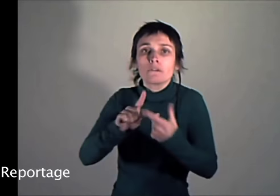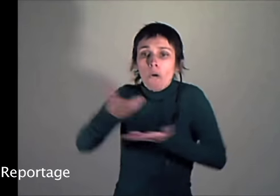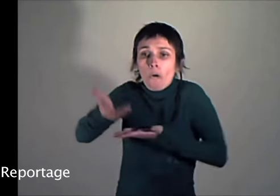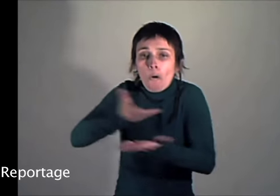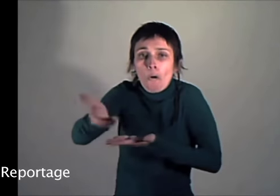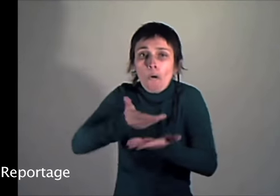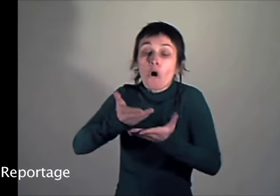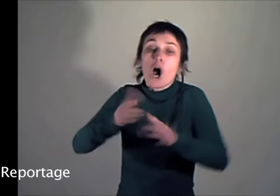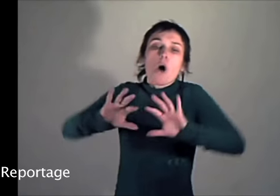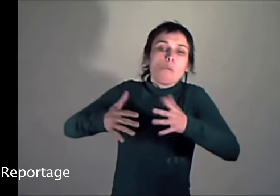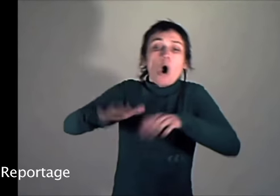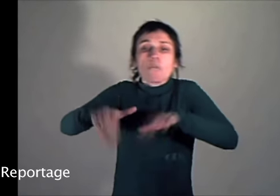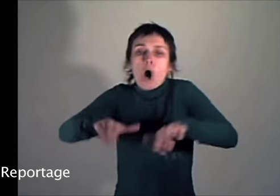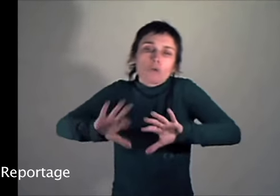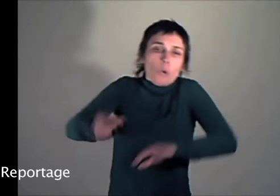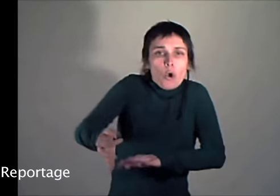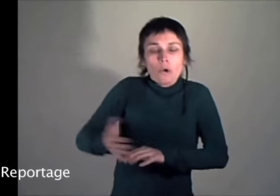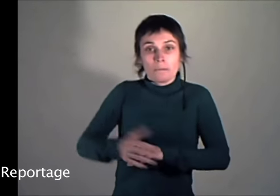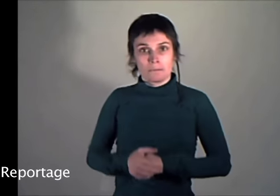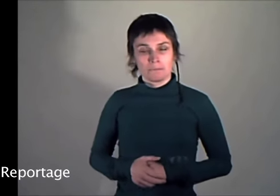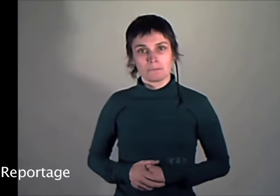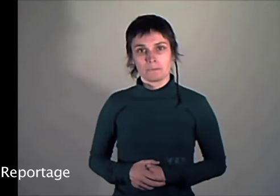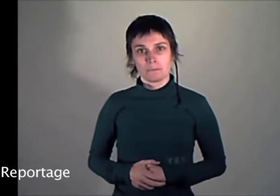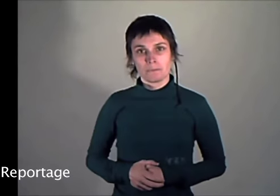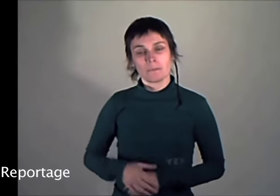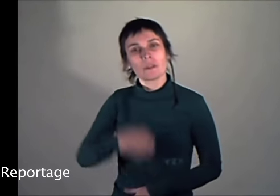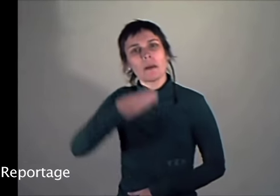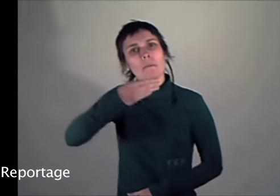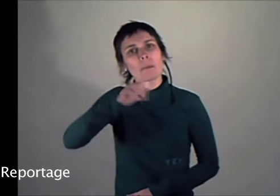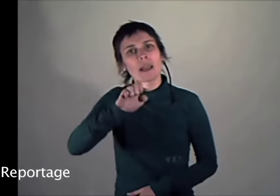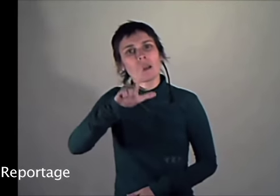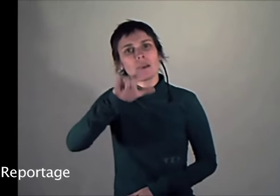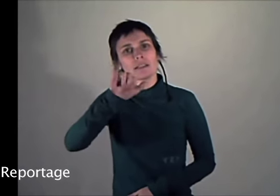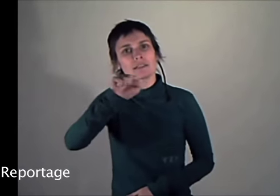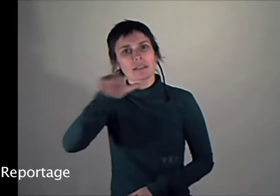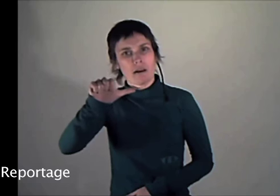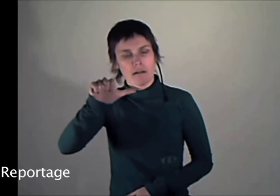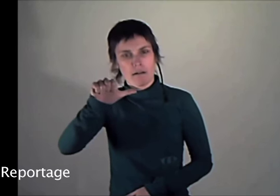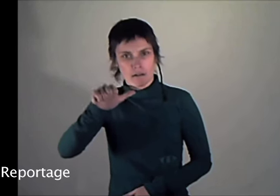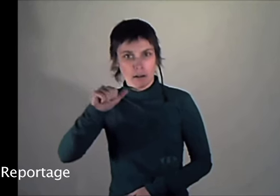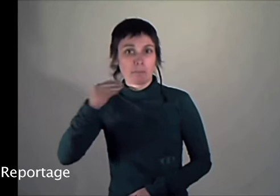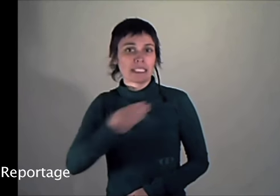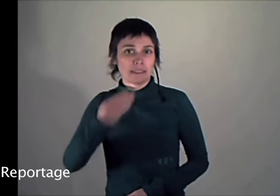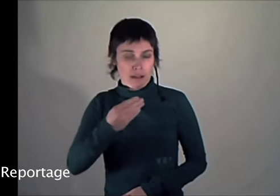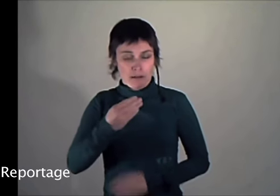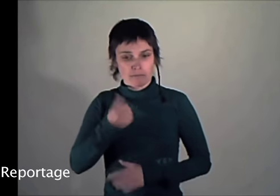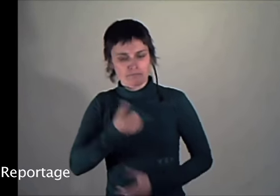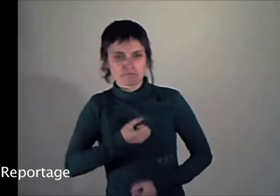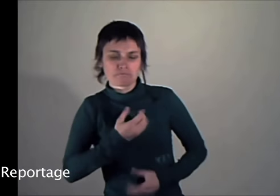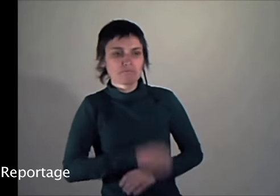pas conscience d'utiliser une langue. Pour eux, c'est pour la communication, c'est pour se comprendre, c'est